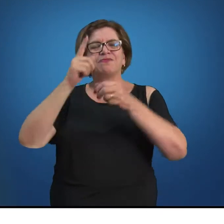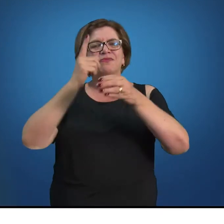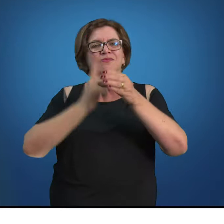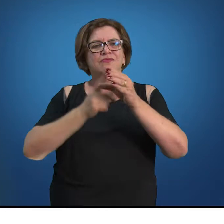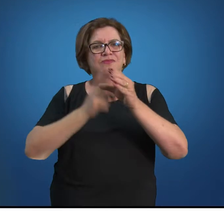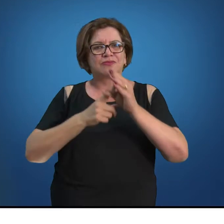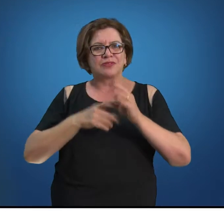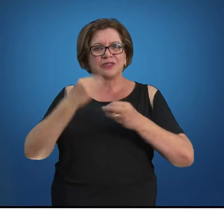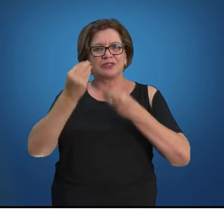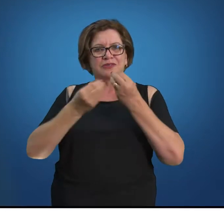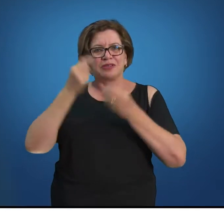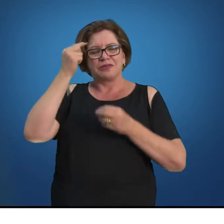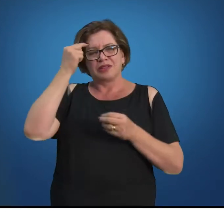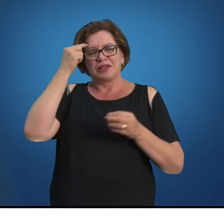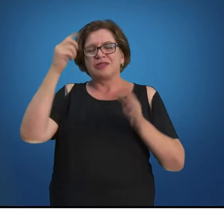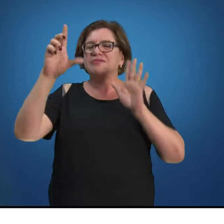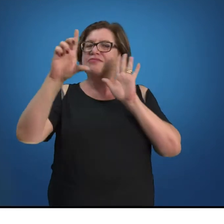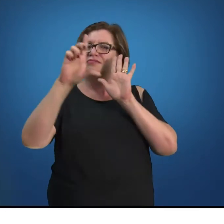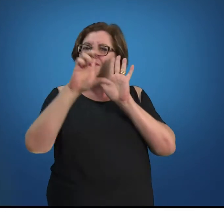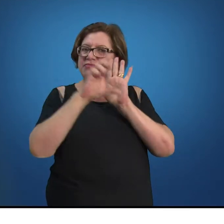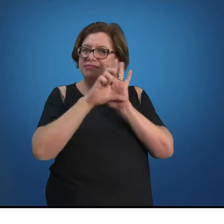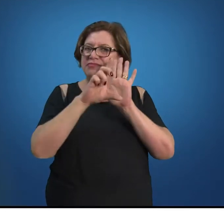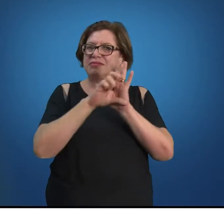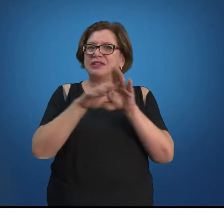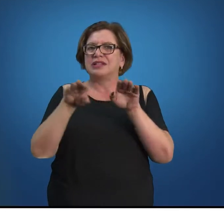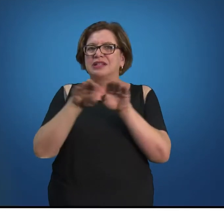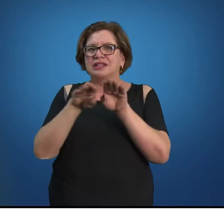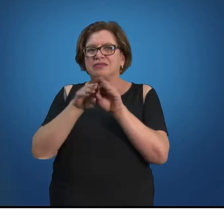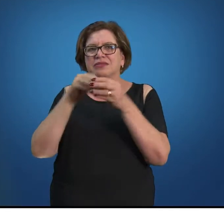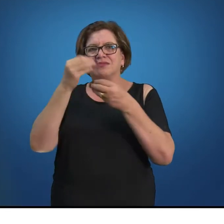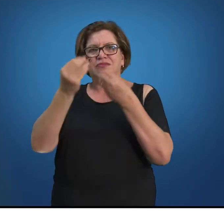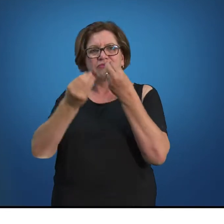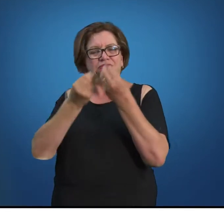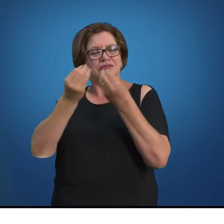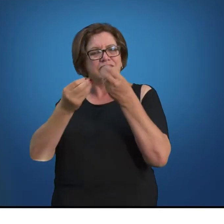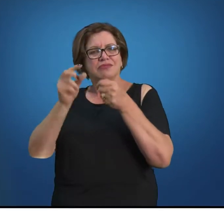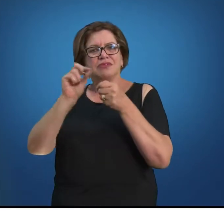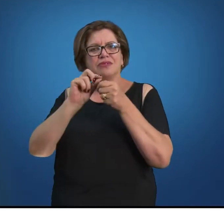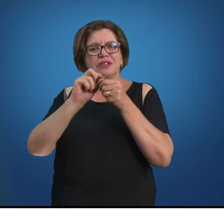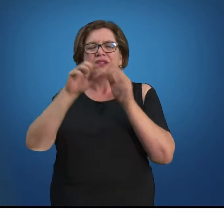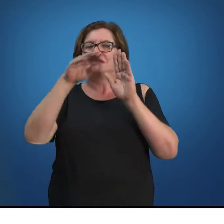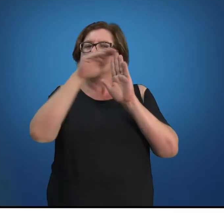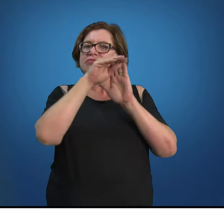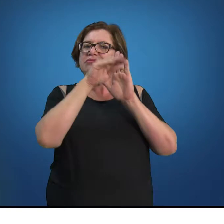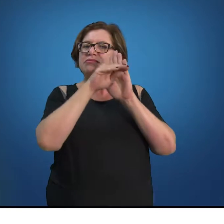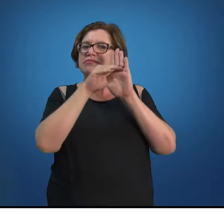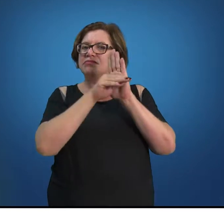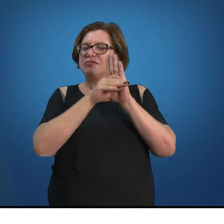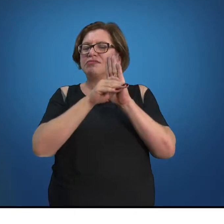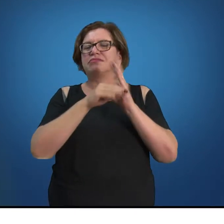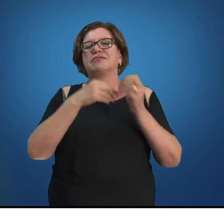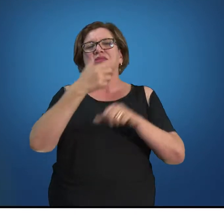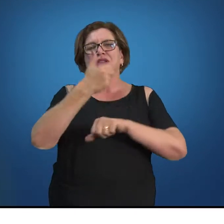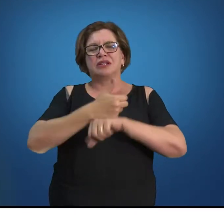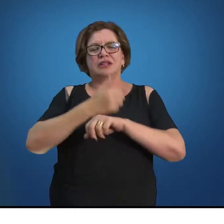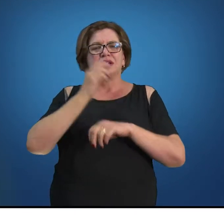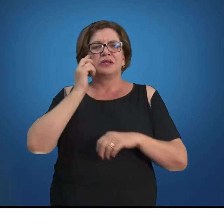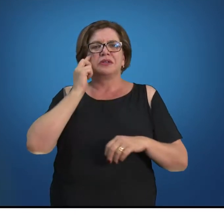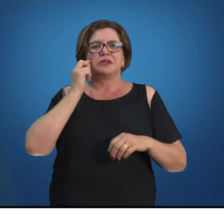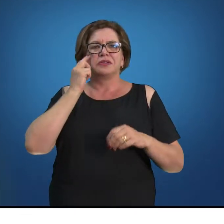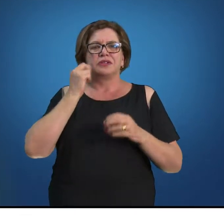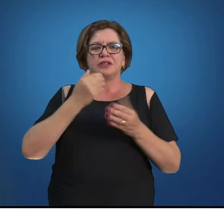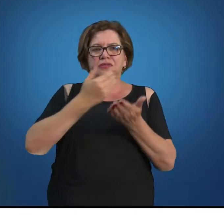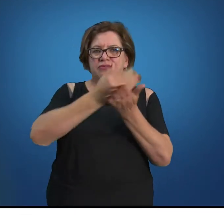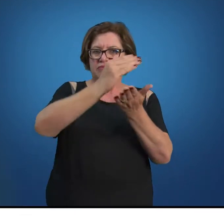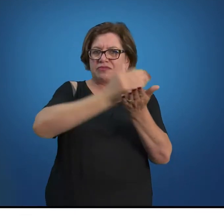aí as suas questões de ordem legal e também a operacionalização do plano diretor. O